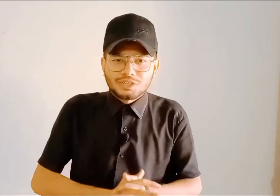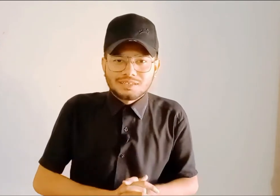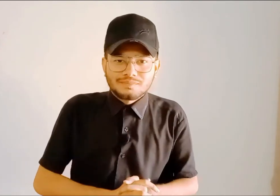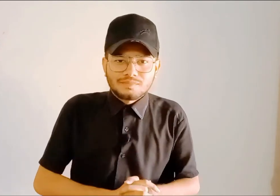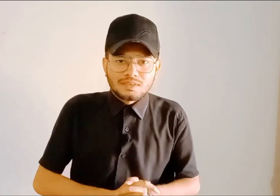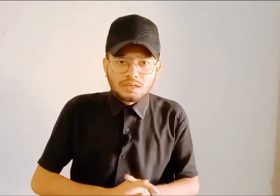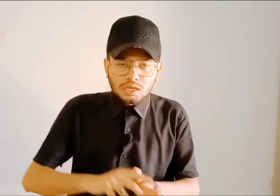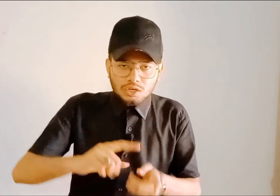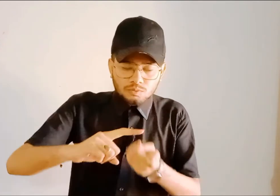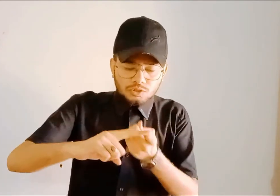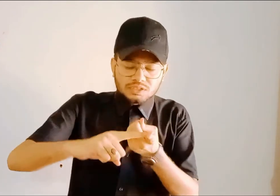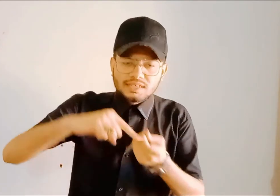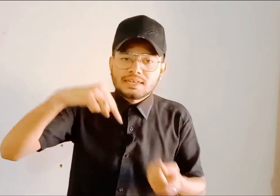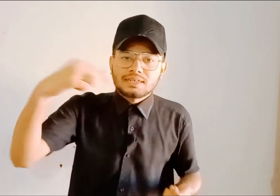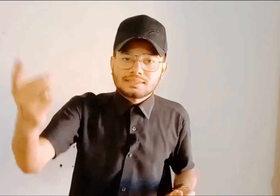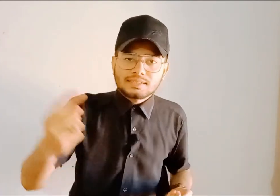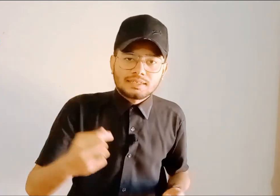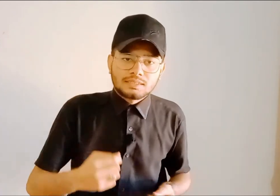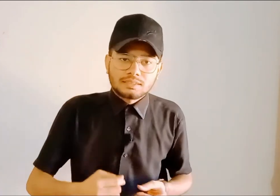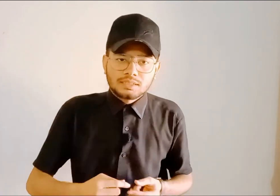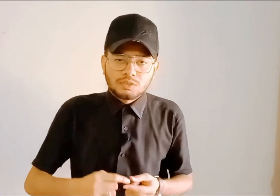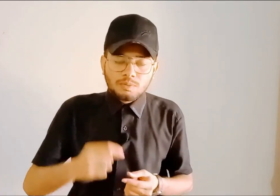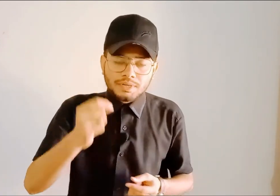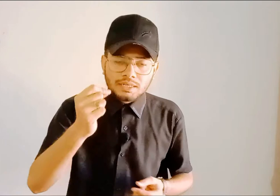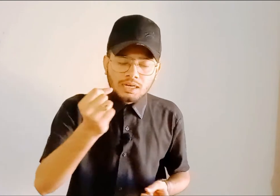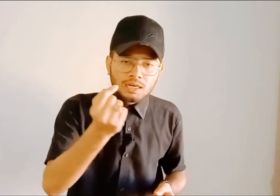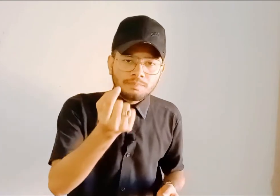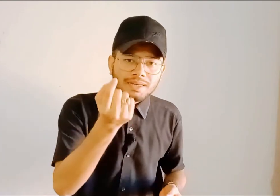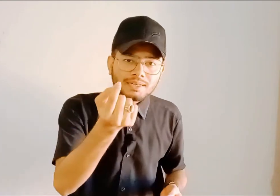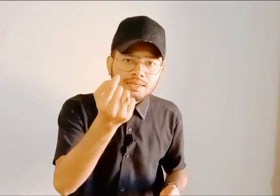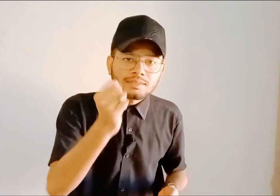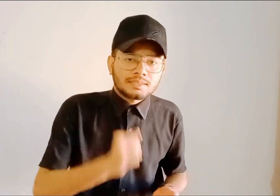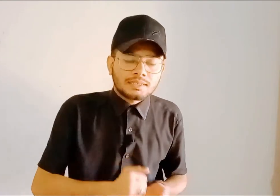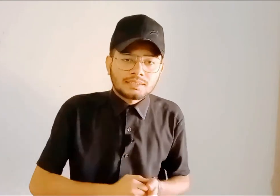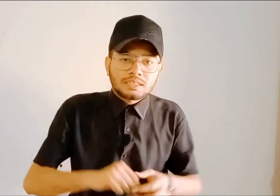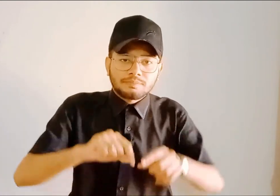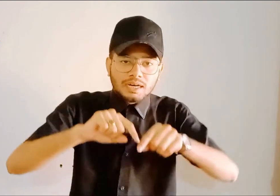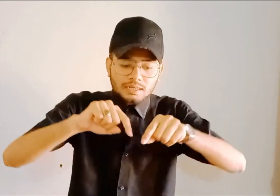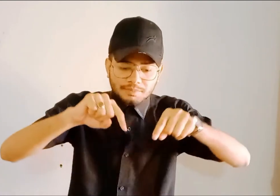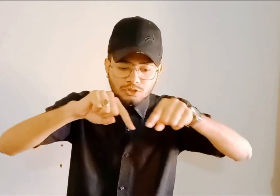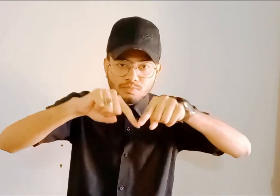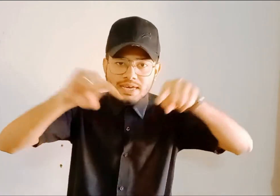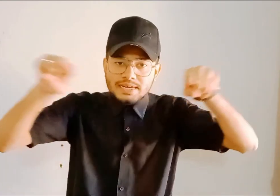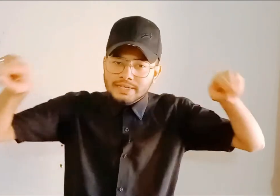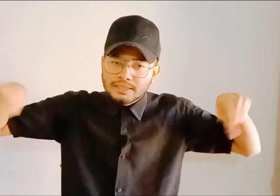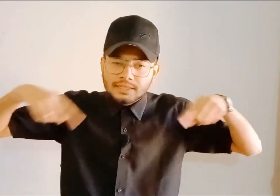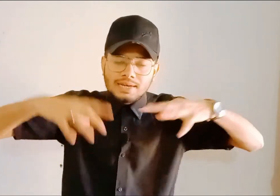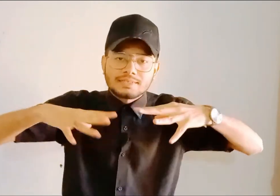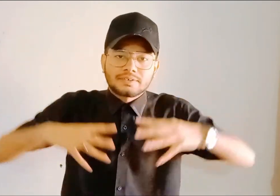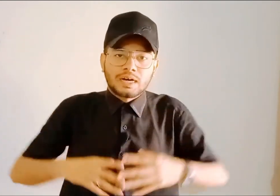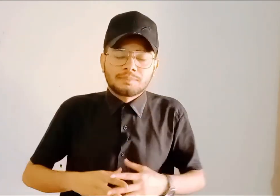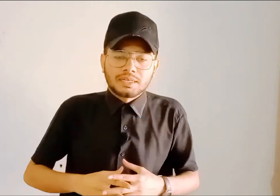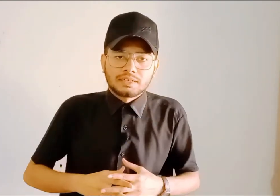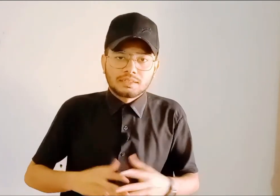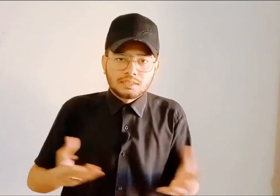होगी वह तरक्की कर सके का युवक का नाम पैदा कर सकेगा सिर्फ अगर अपनी डोमेन के इस तरह की तरह काम करेंगे